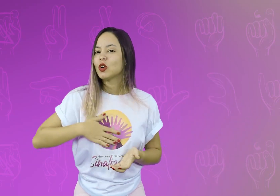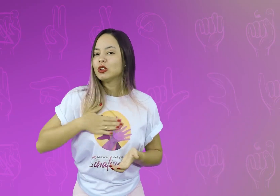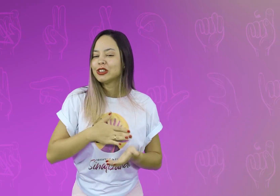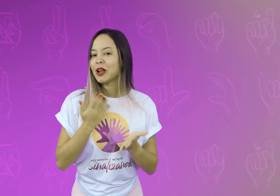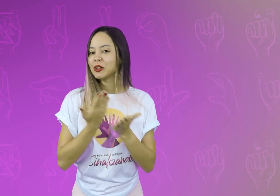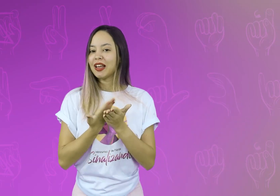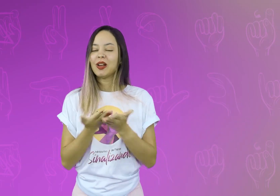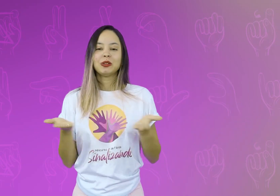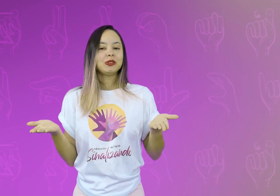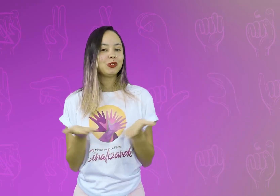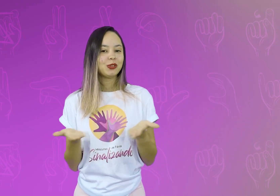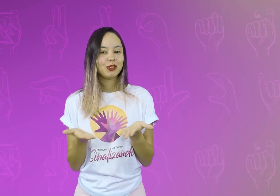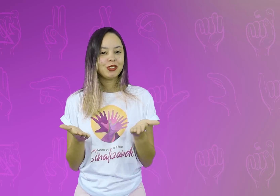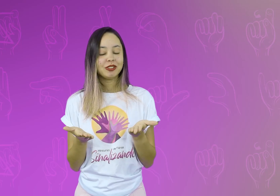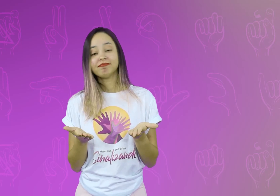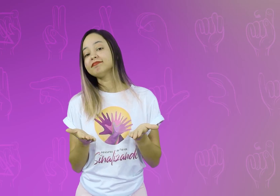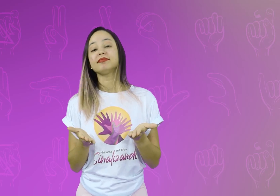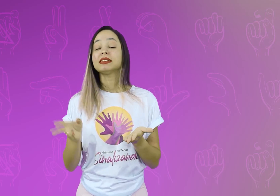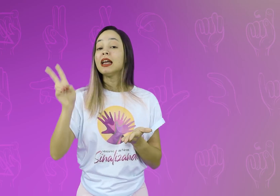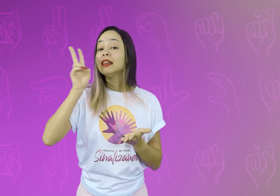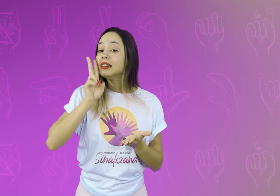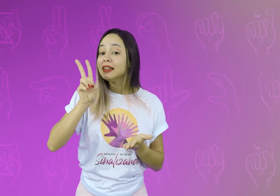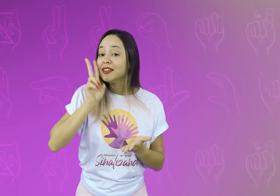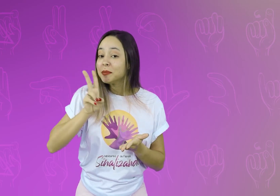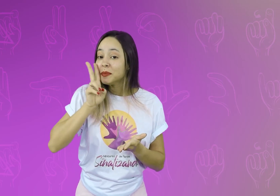vocês gostaram da aula de hoje?